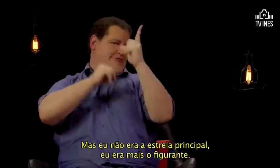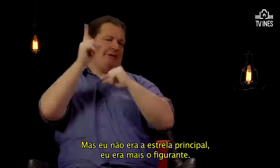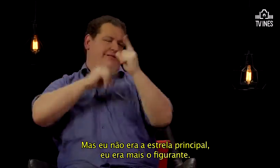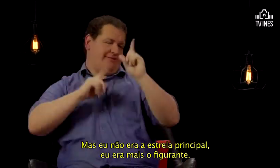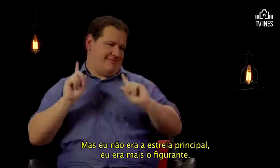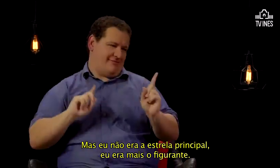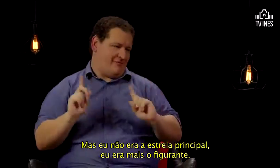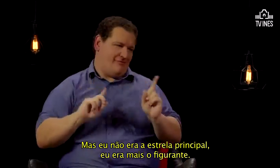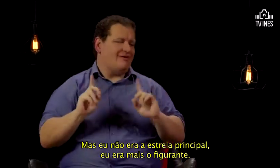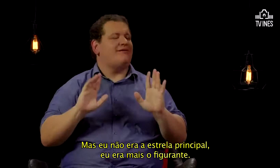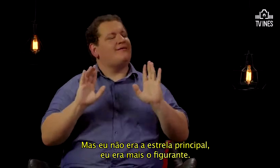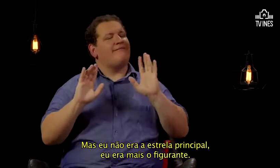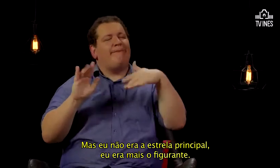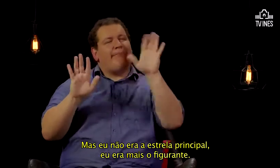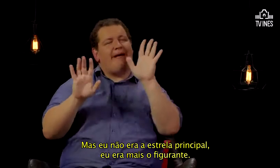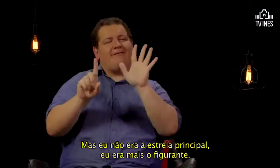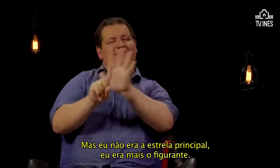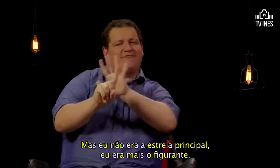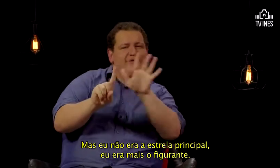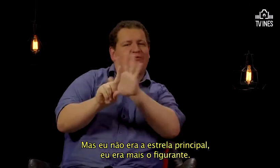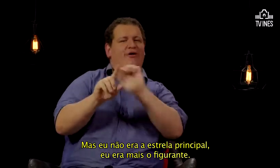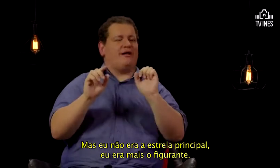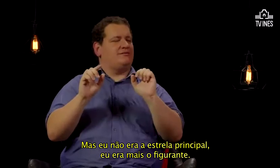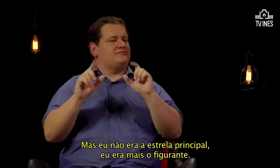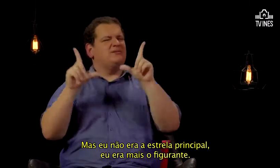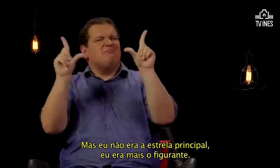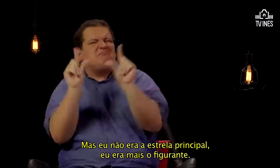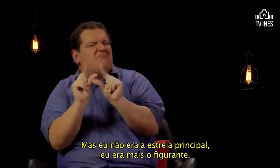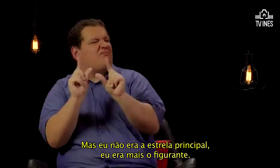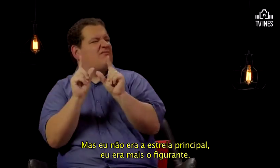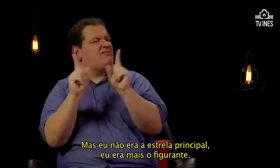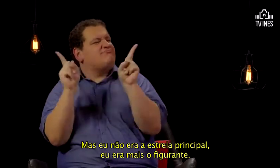Mas eu não era a estrela principal, não era... Eu era mais o figurante,